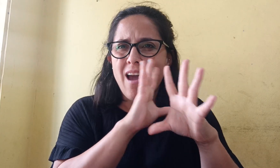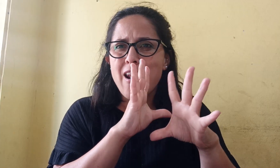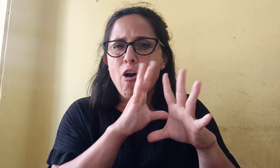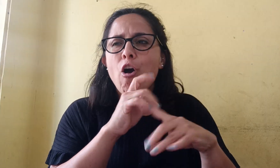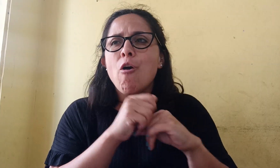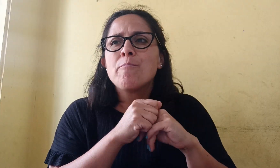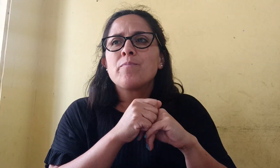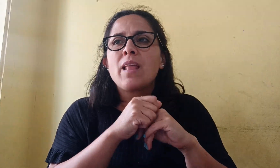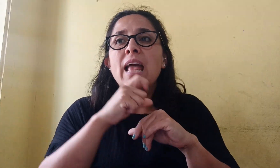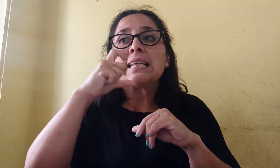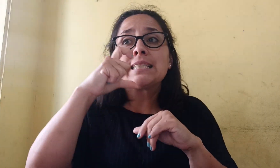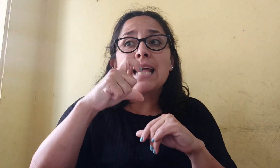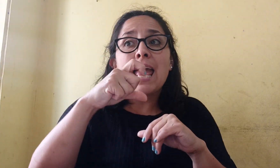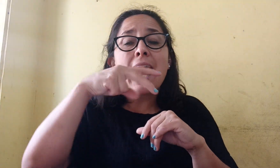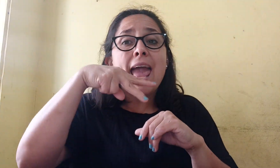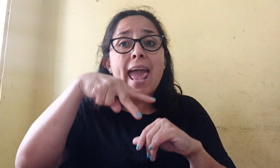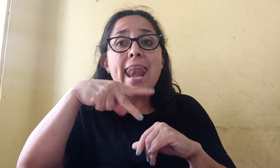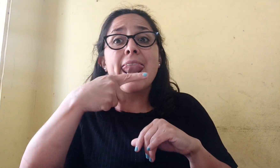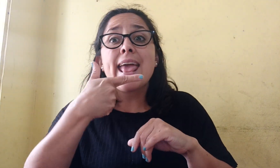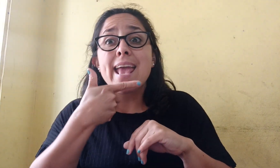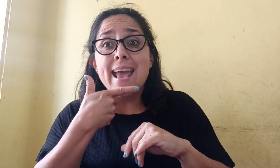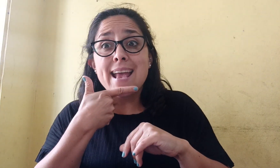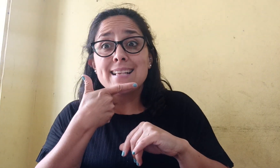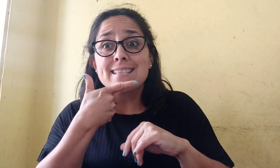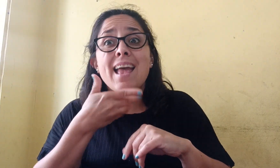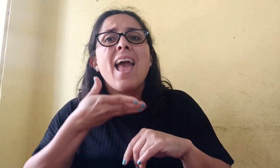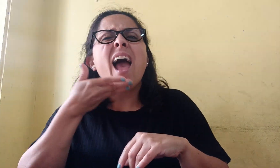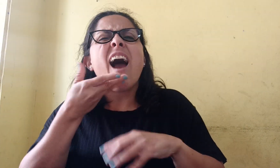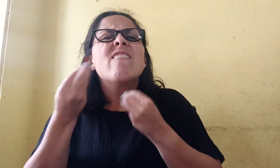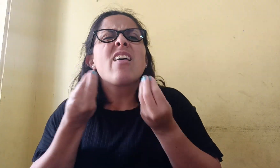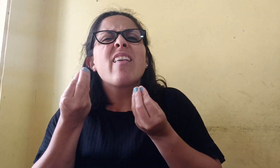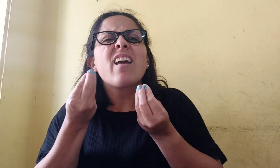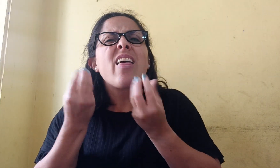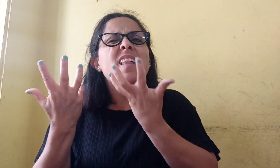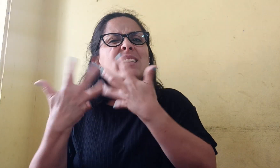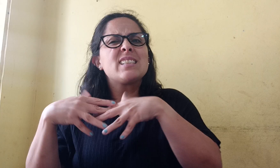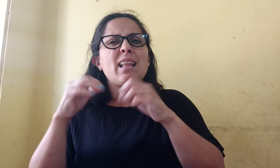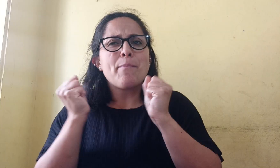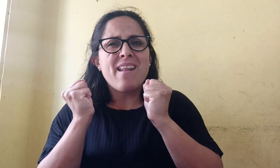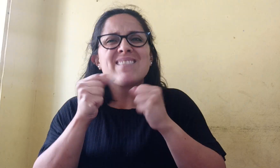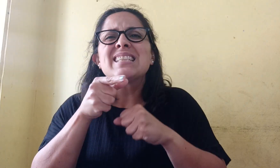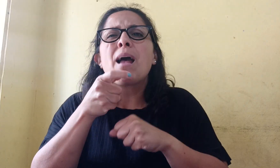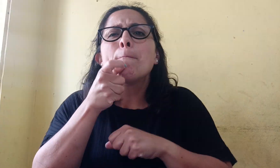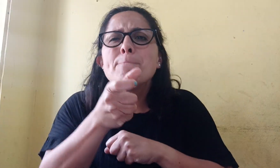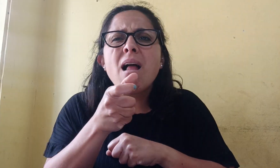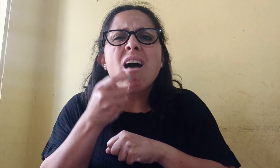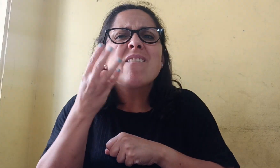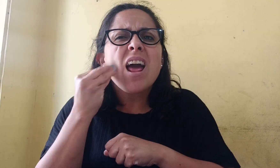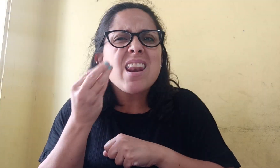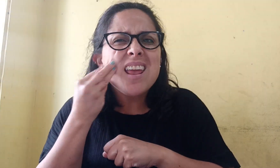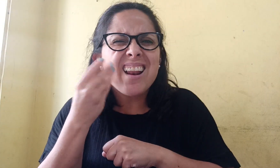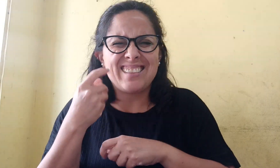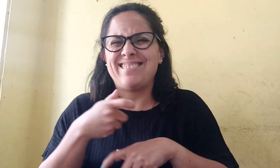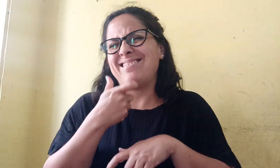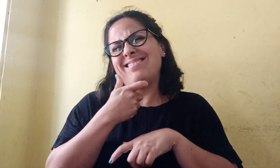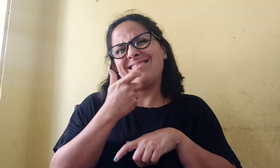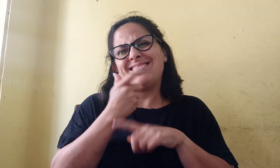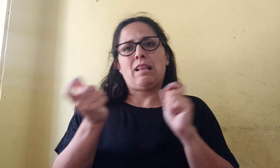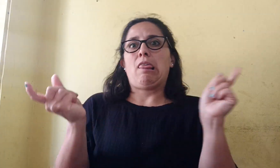CNS, está hablando del sistema nervioso. No, aquí está en inglés eso, por eso está al revés. Sistema